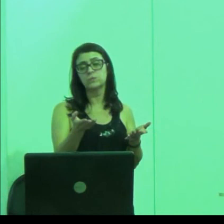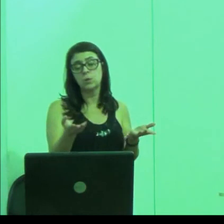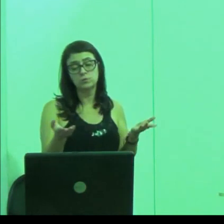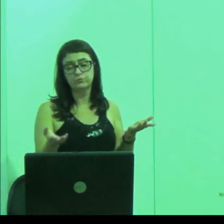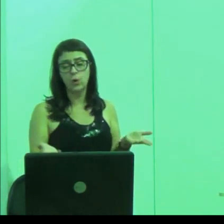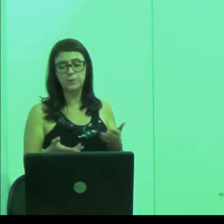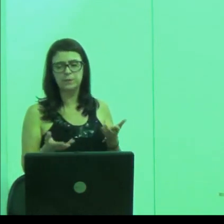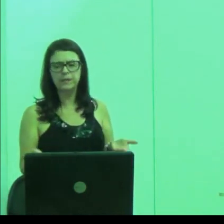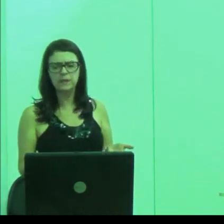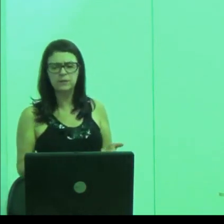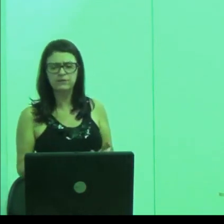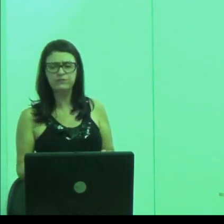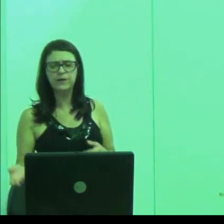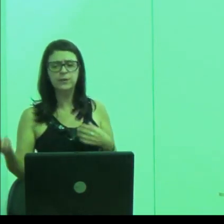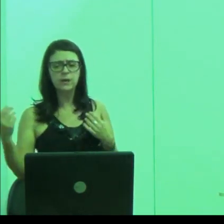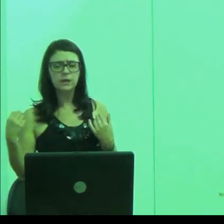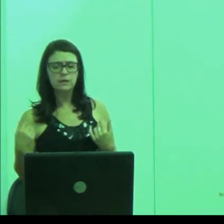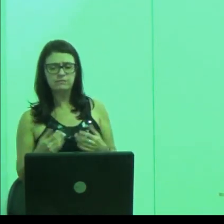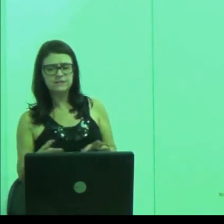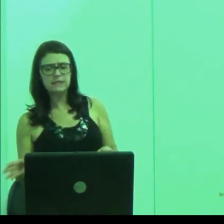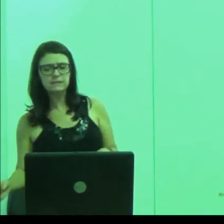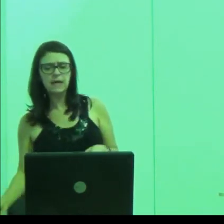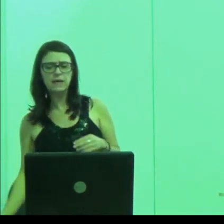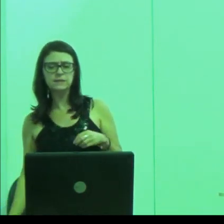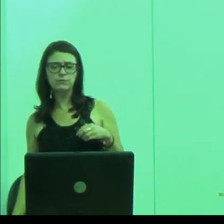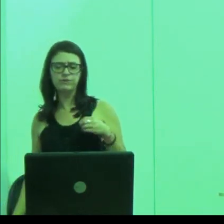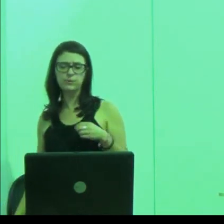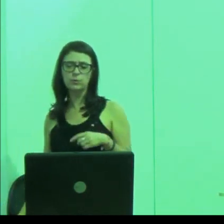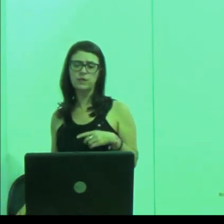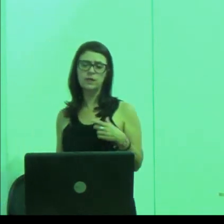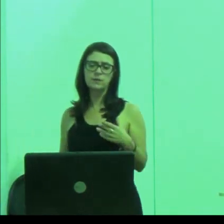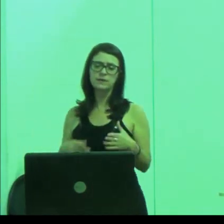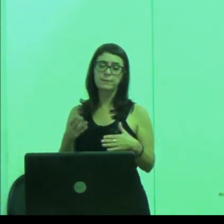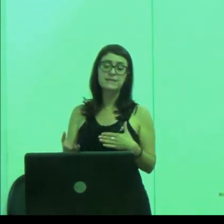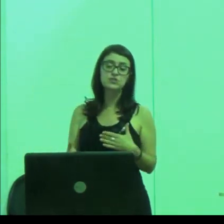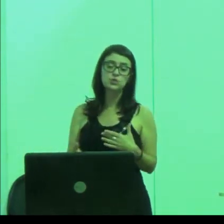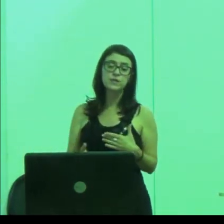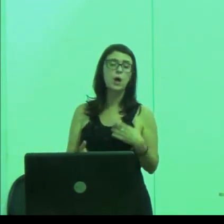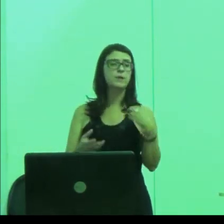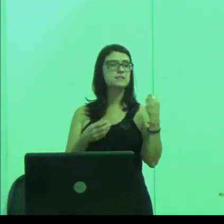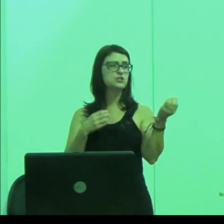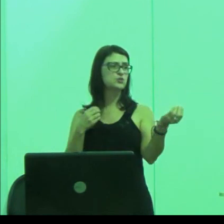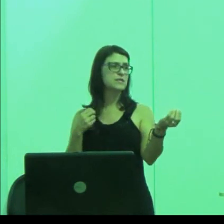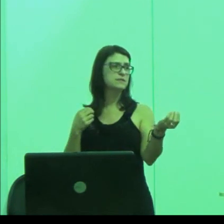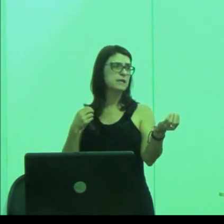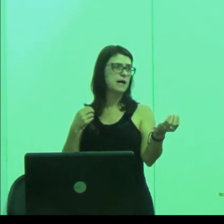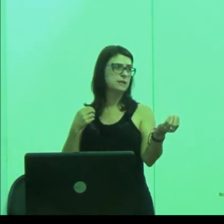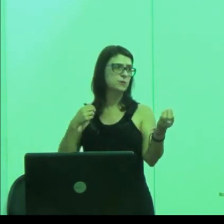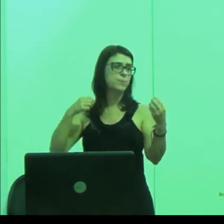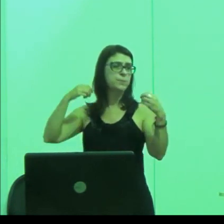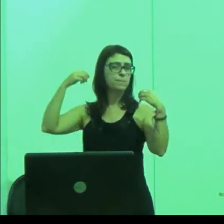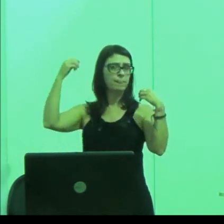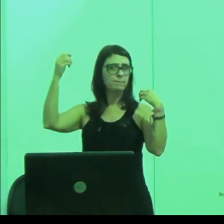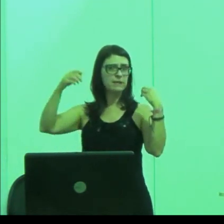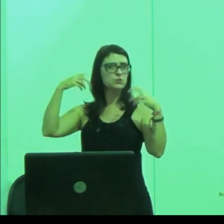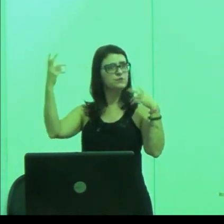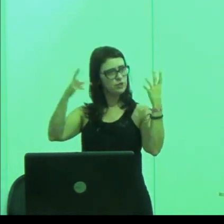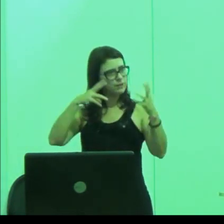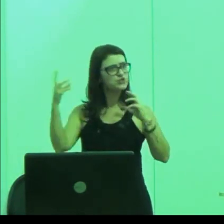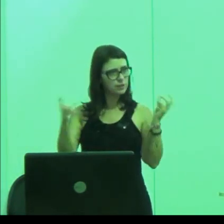no voo também não, que era feio, foi descartado, então foi um problema que é mais editorial, porque se a gente usasse itálico, mas o livro também tinha